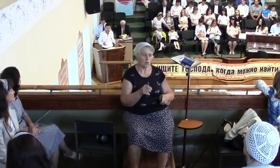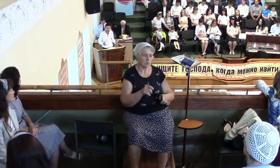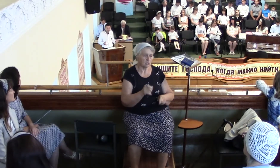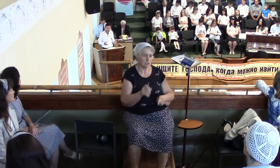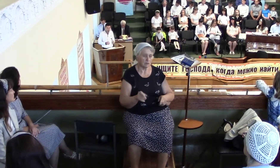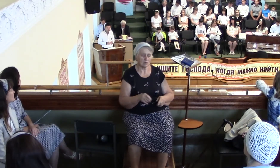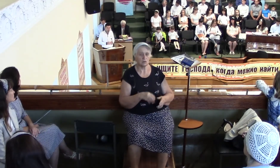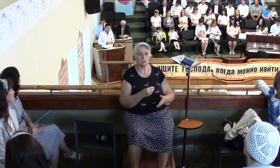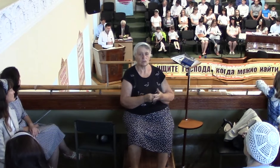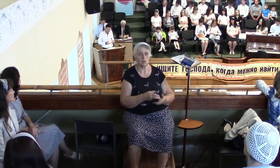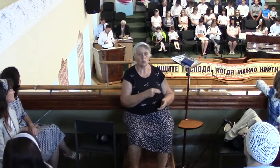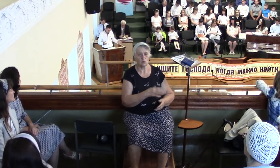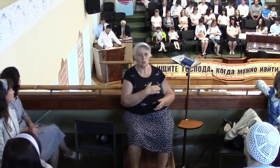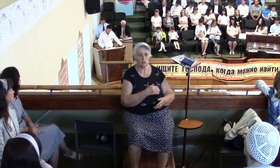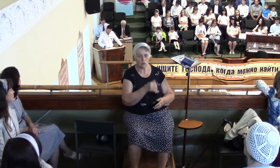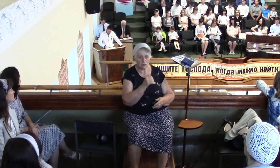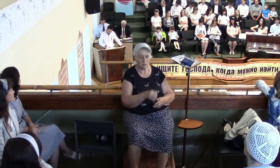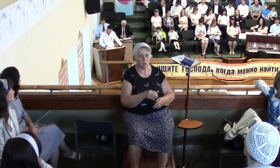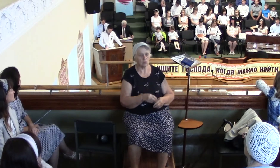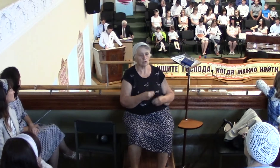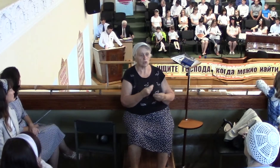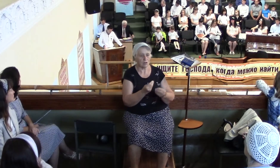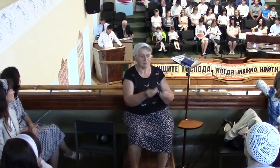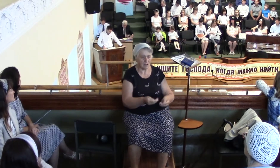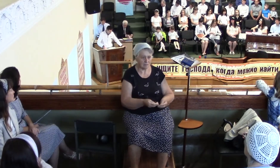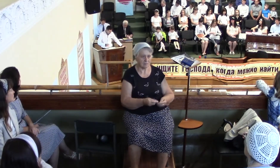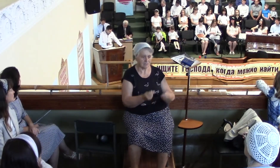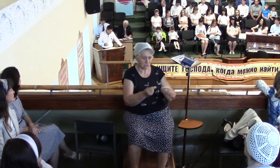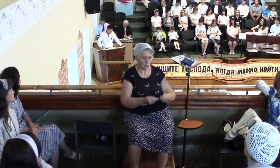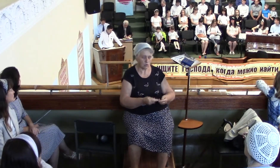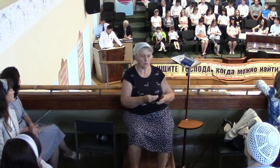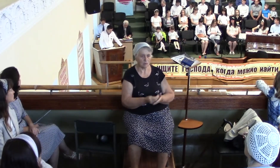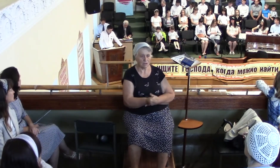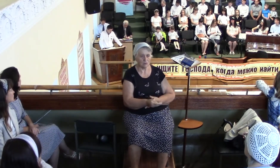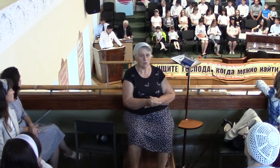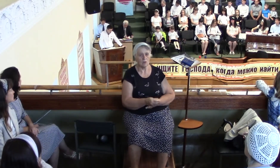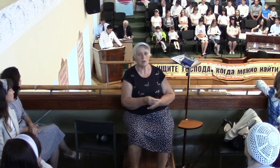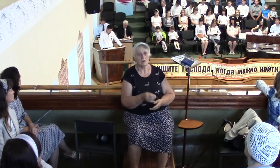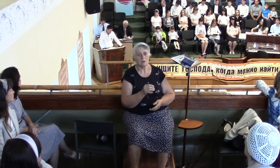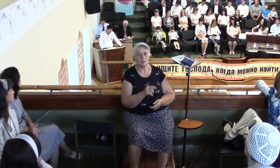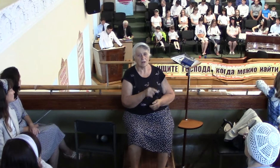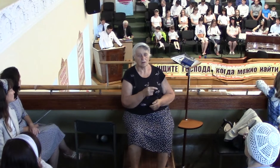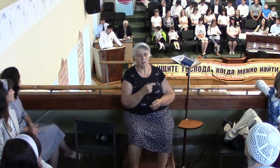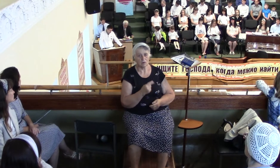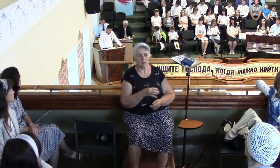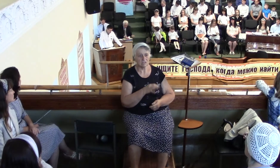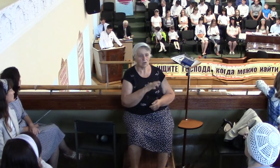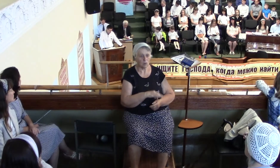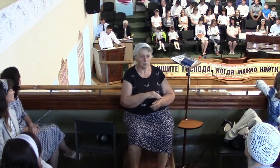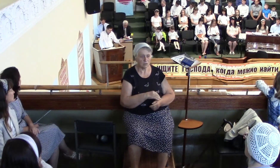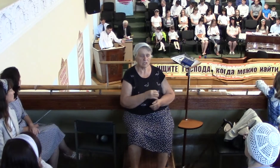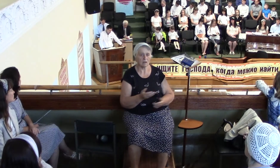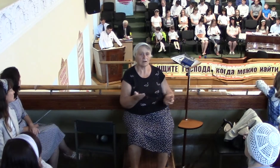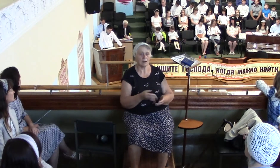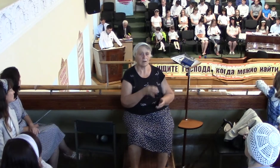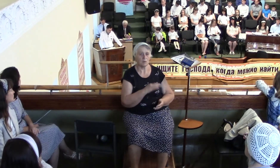свою душу. Человек не может внести достойную плату. Или здесь говорится о том, что о пользе, первый вопрос,